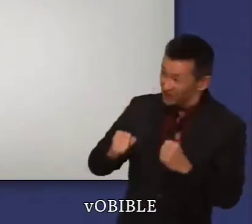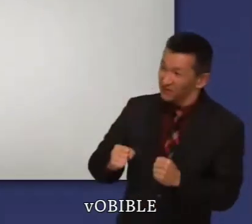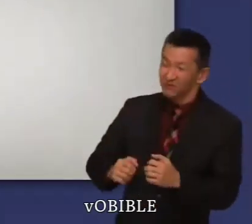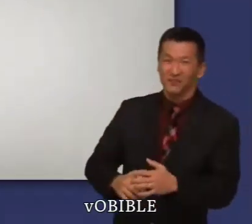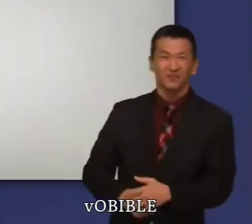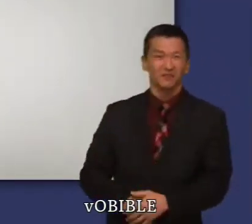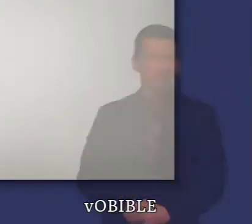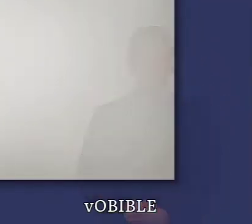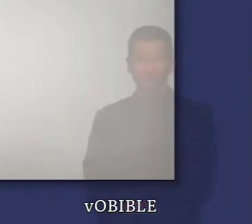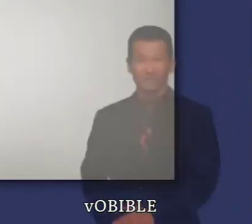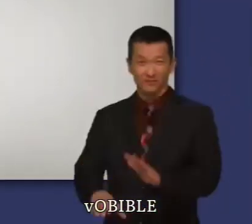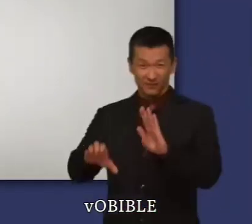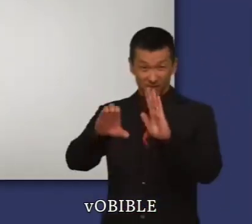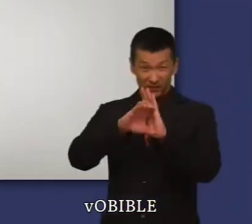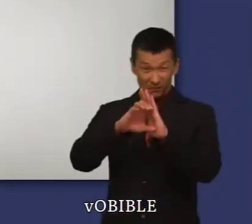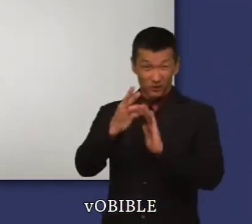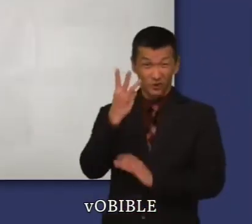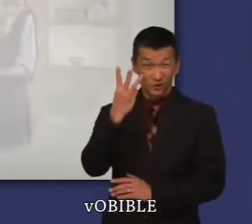Noémie.